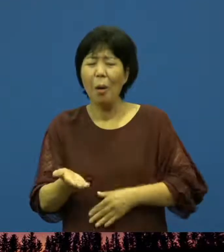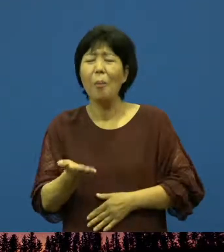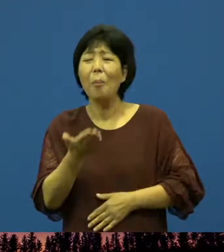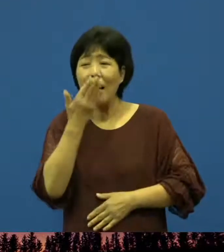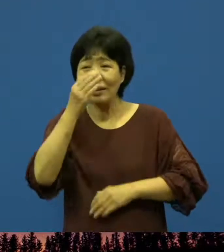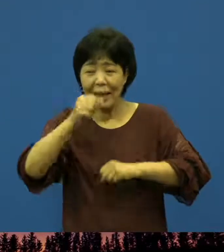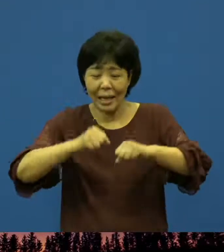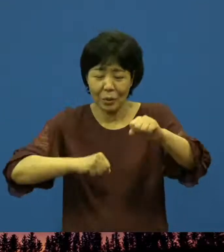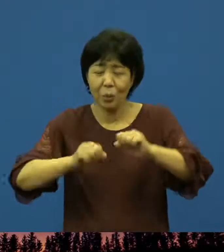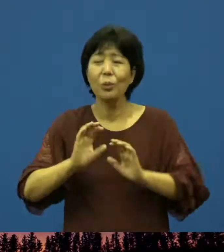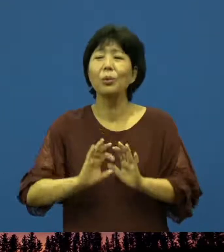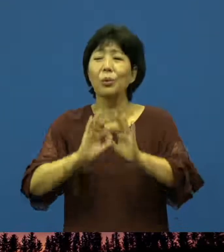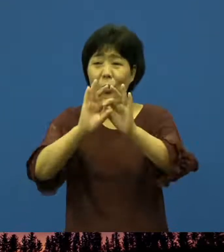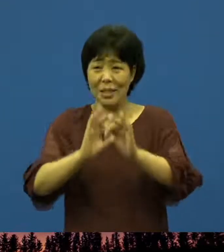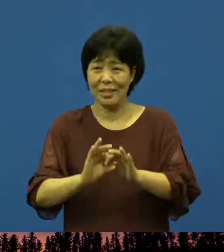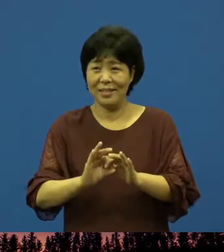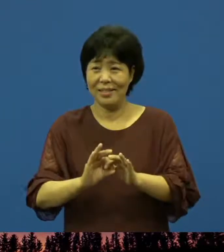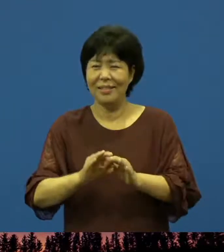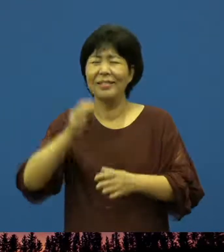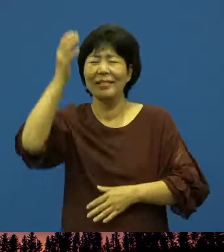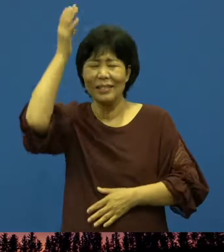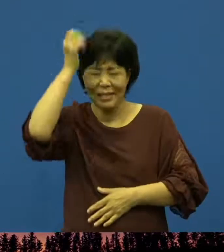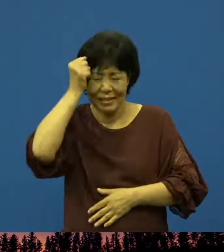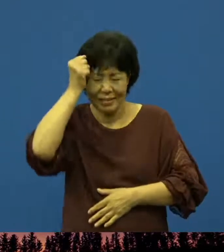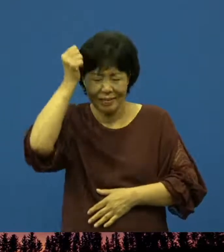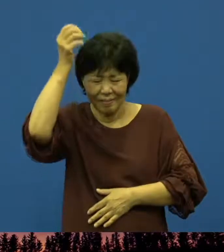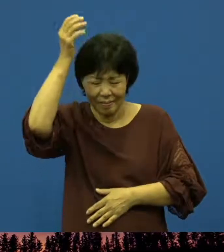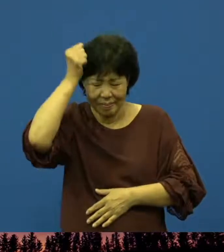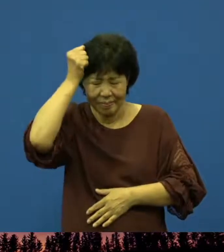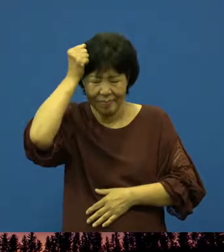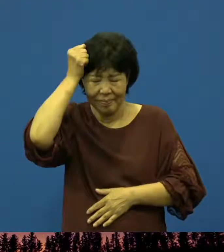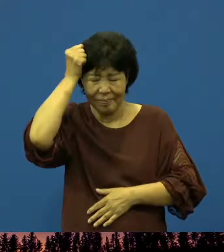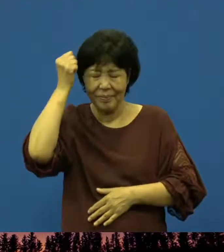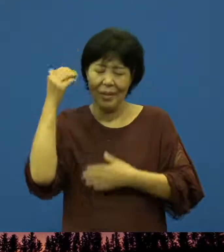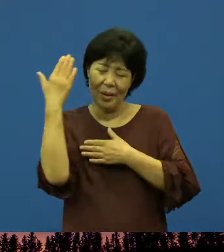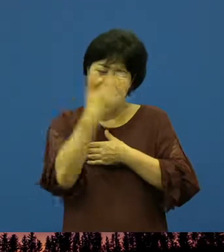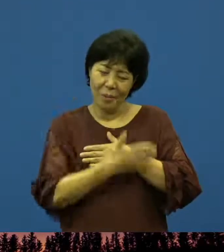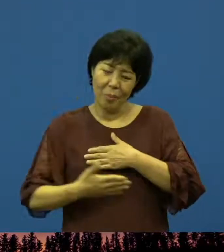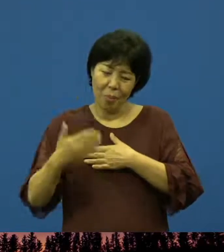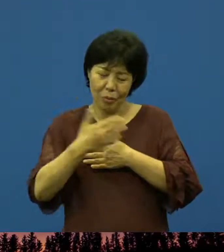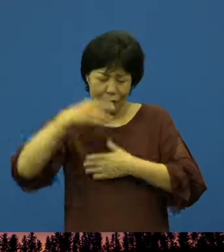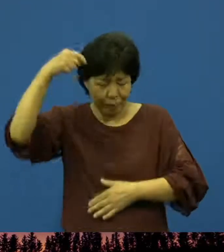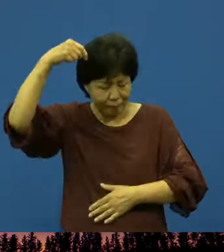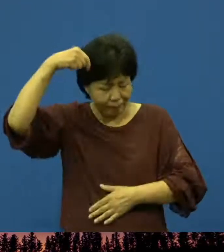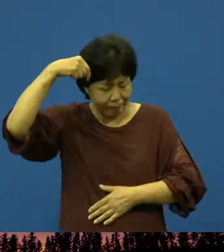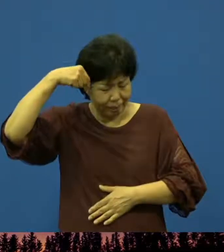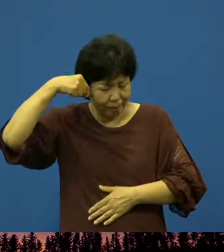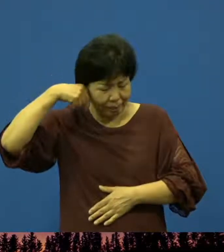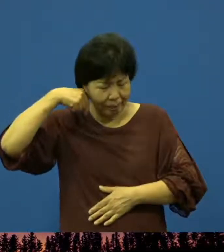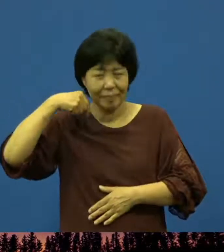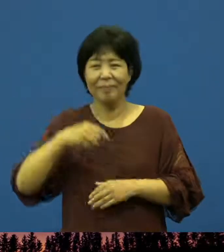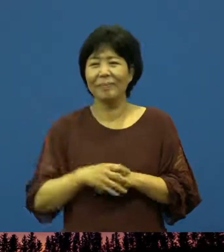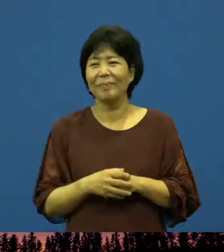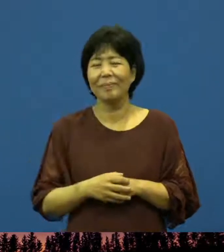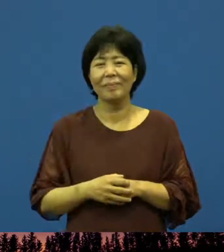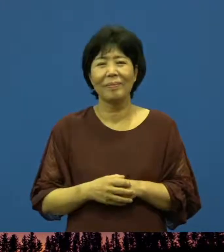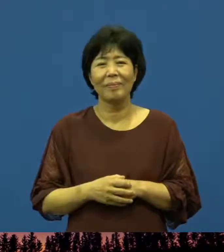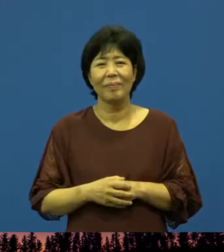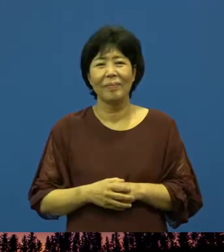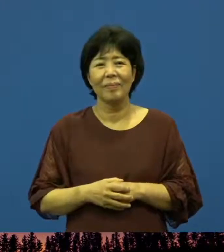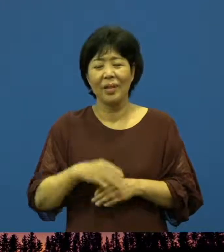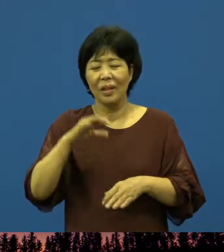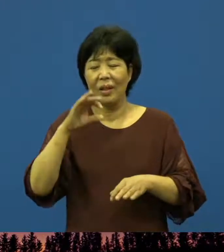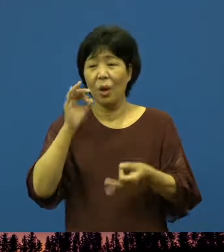큰 의미가 있는 거예요. 그래서 온몸으로 느끼게 하는 빵과 포도주를 마시는 행위, 그것은